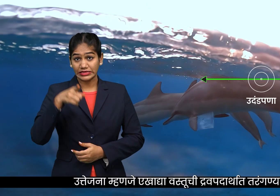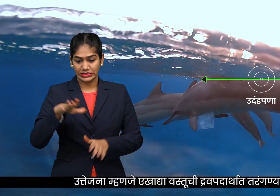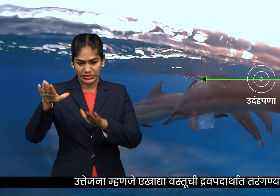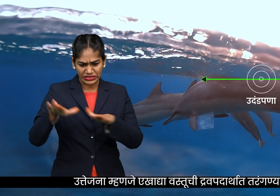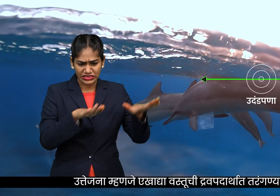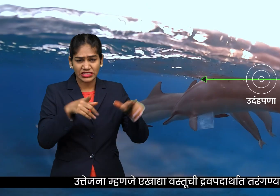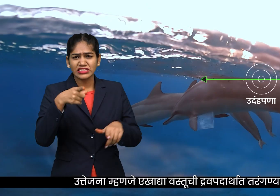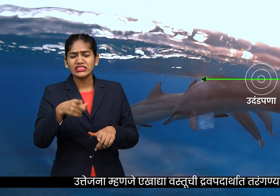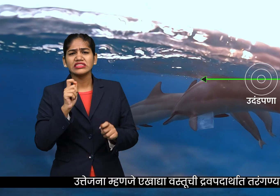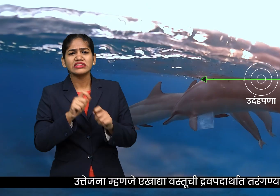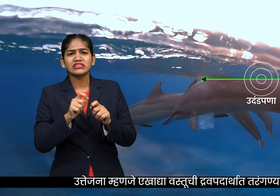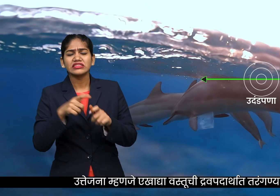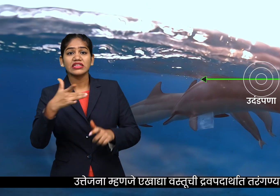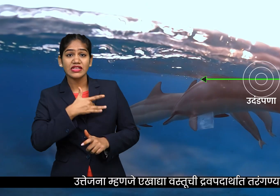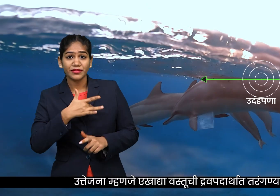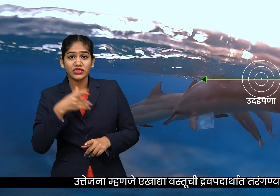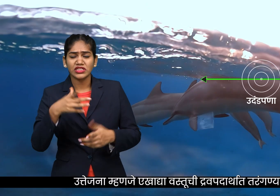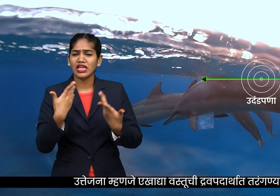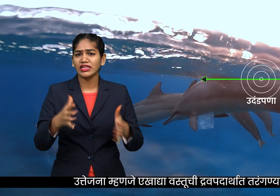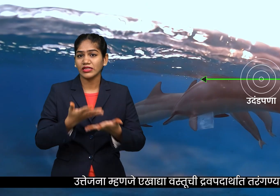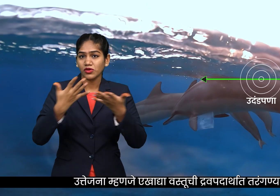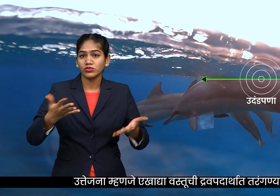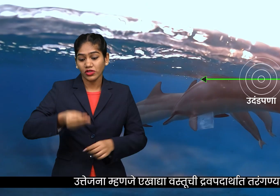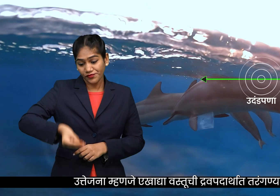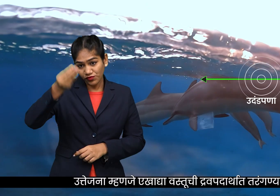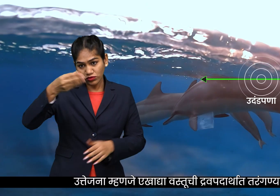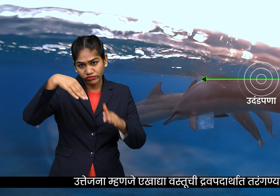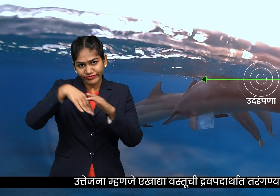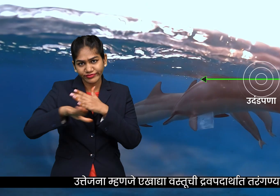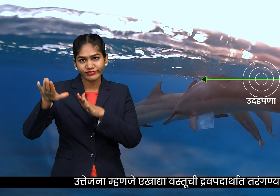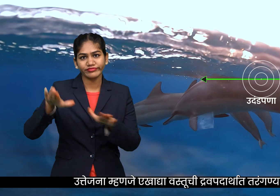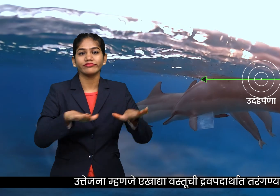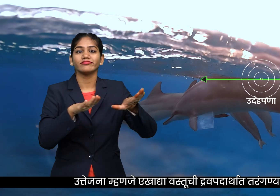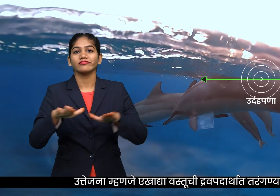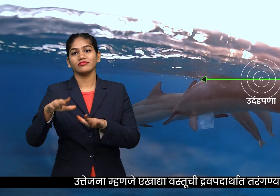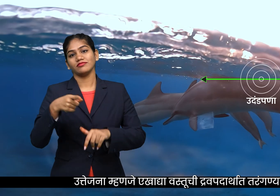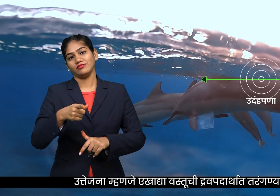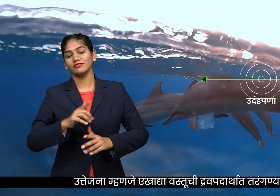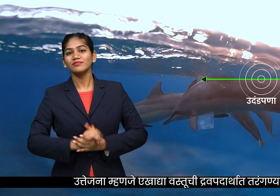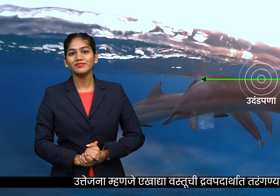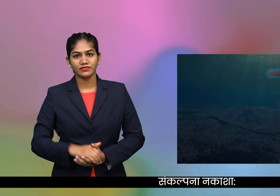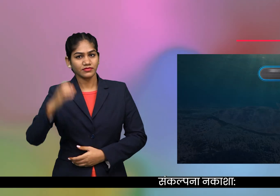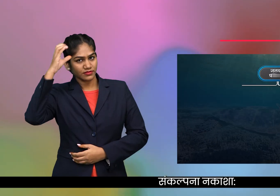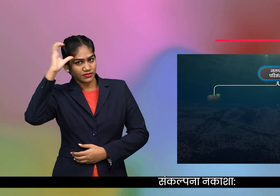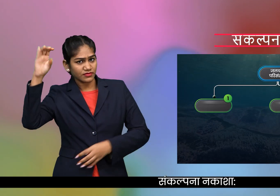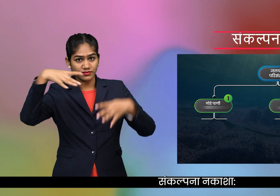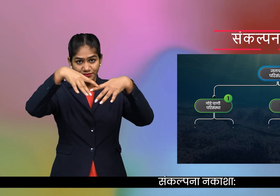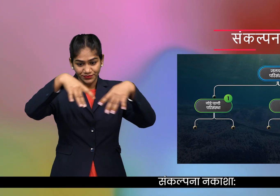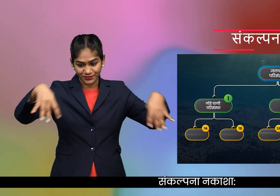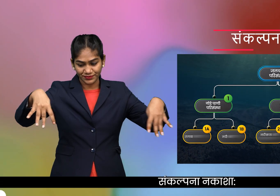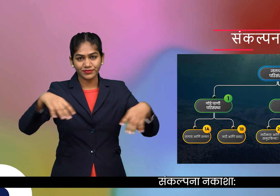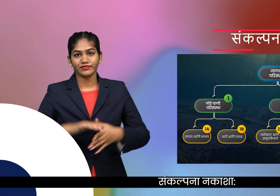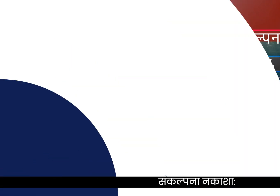उत्तेजना म्हणजे एखाद्या वस्तूची द्रवपदार्थ तरंगण्याच्या प्रवृत्ती.